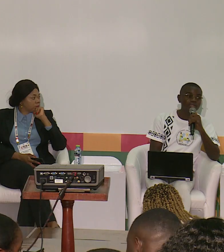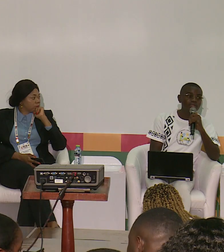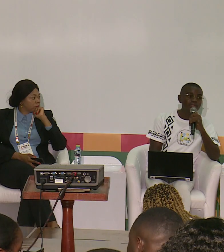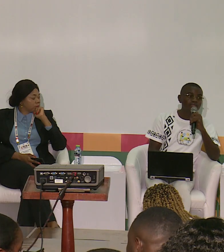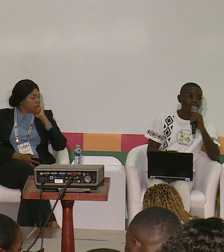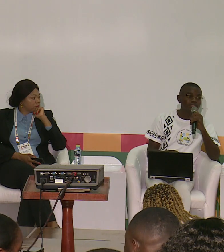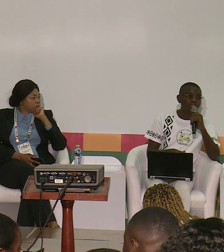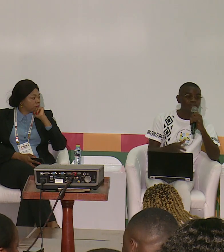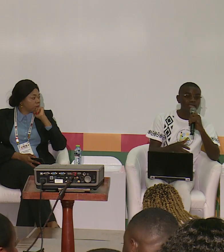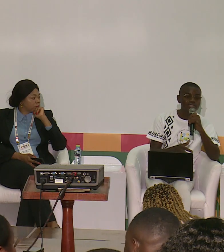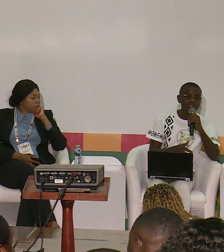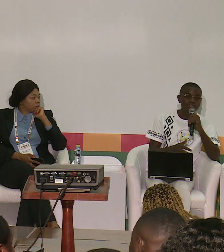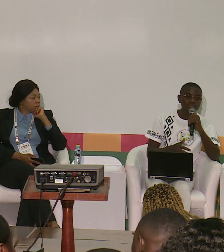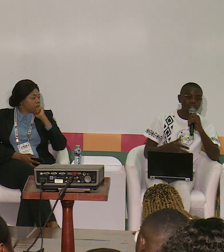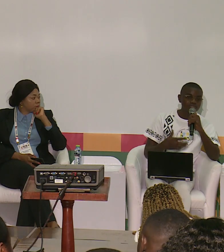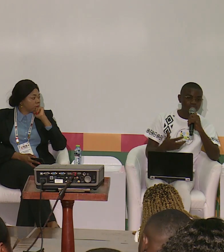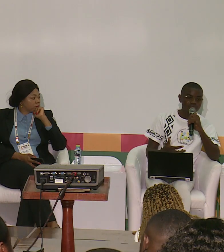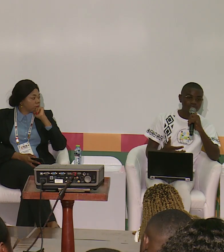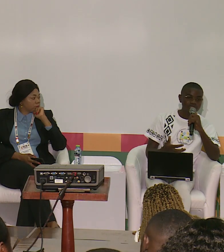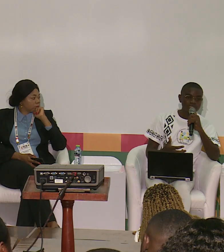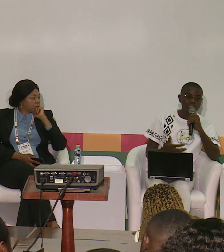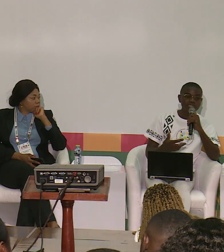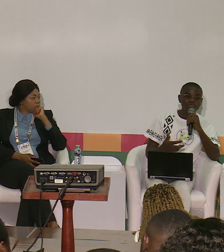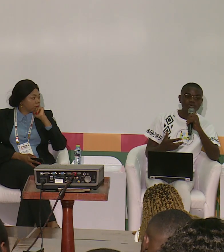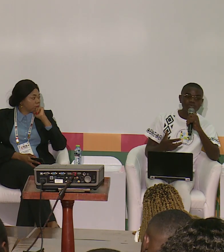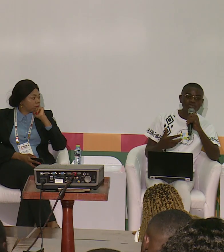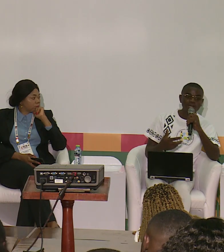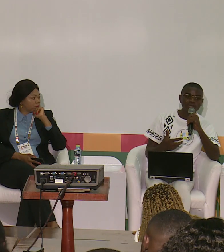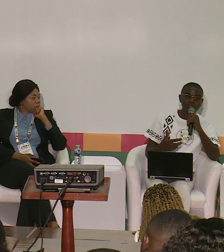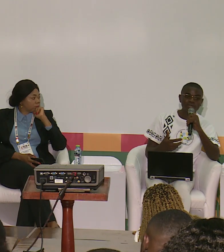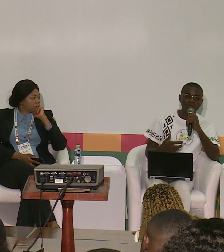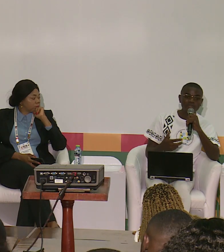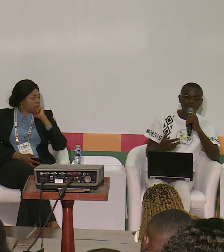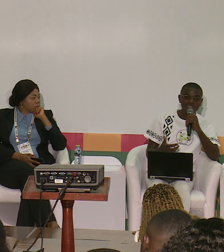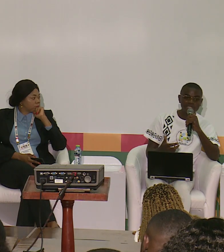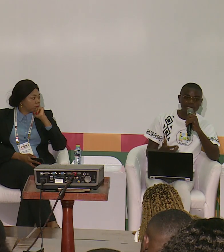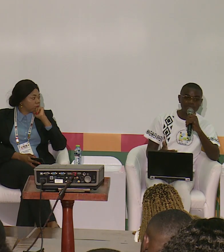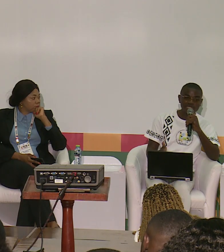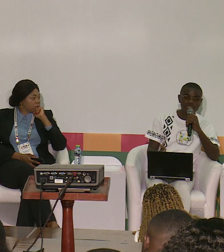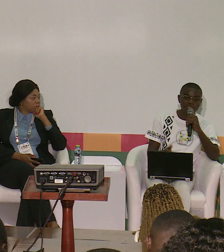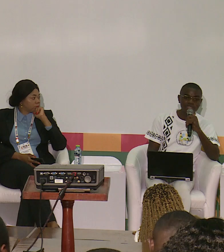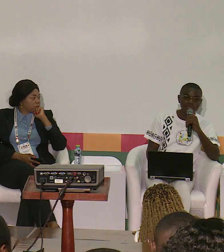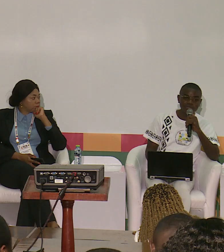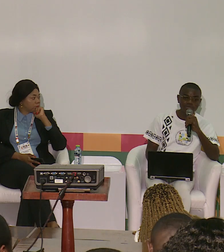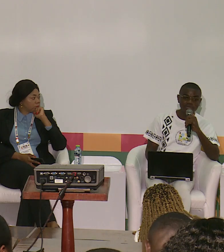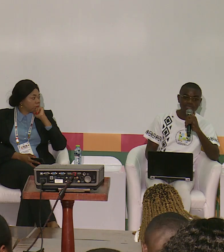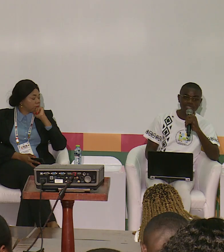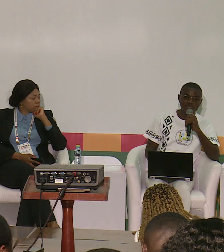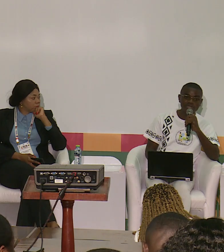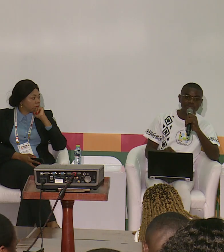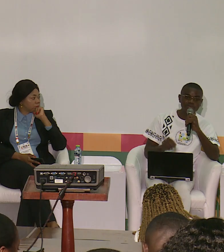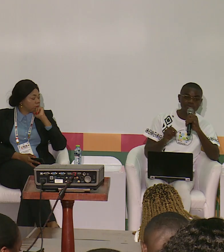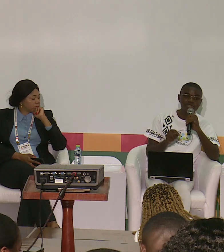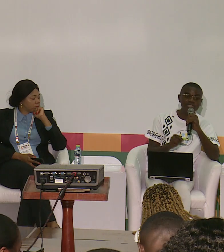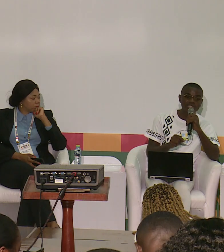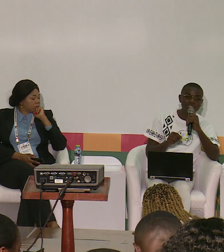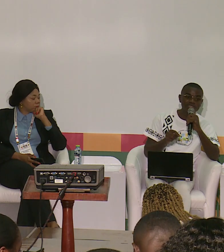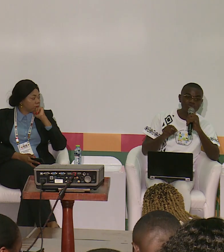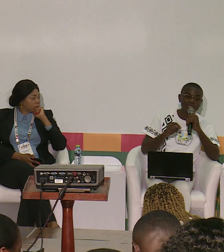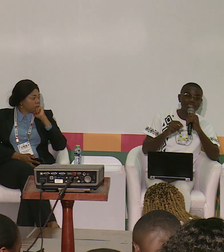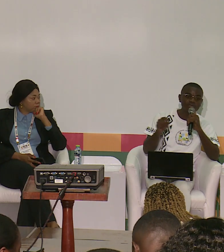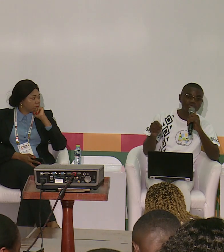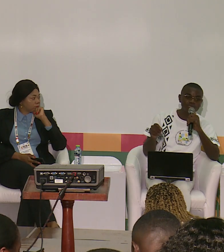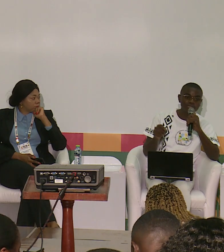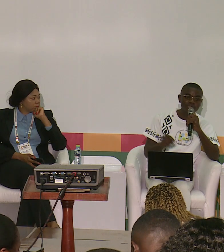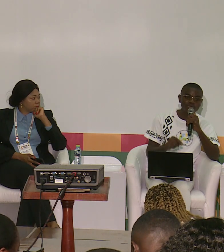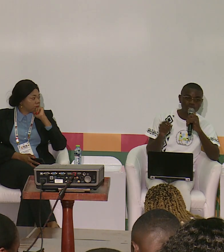des places, des sites pour pouvoir renforcer la capacité de ces jeunes-là pour que l'initiative